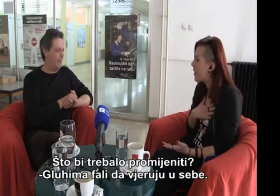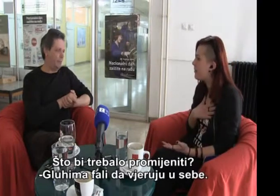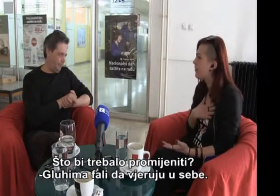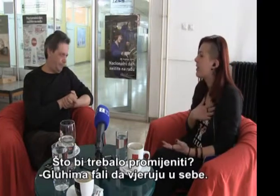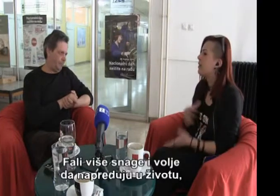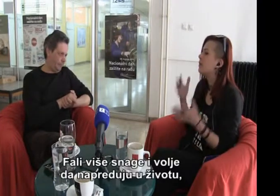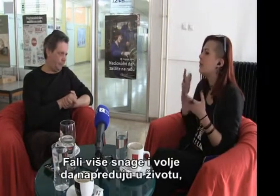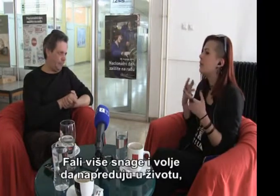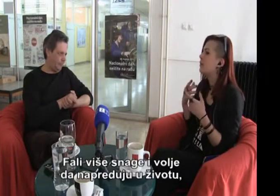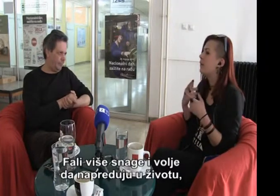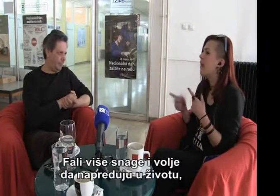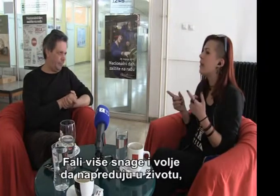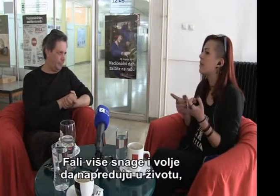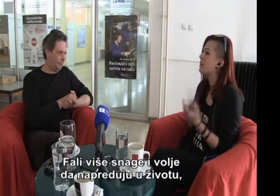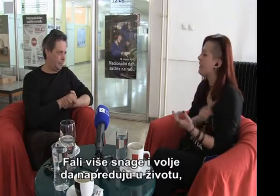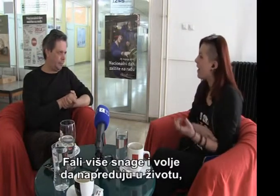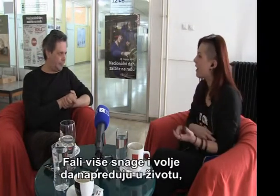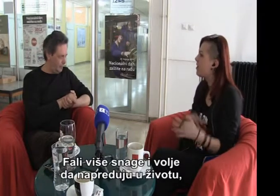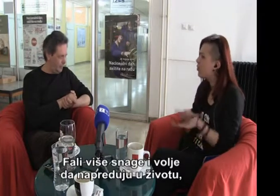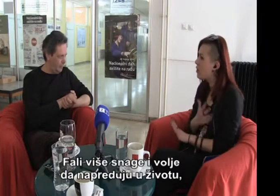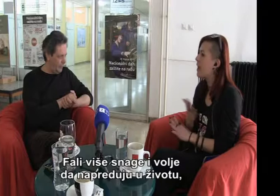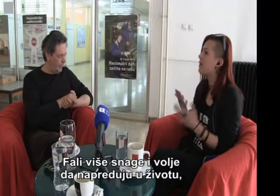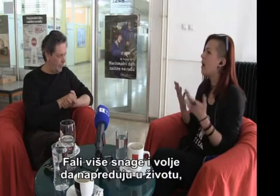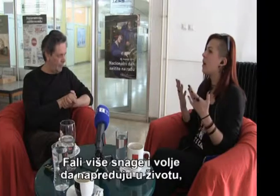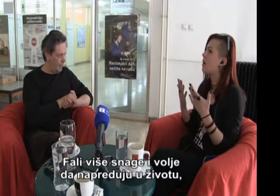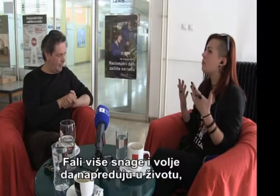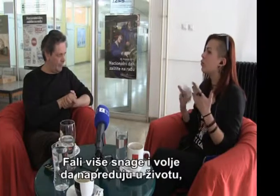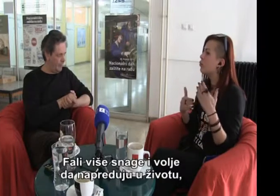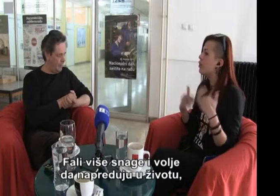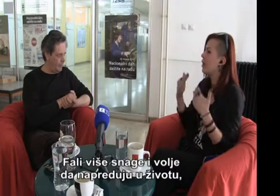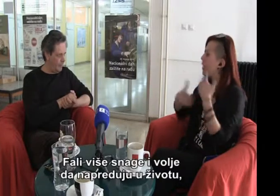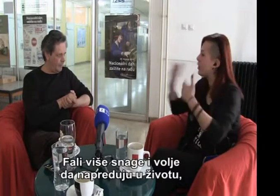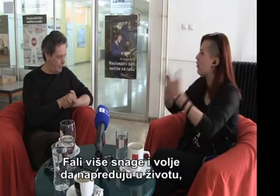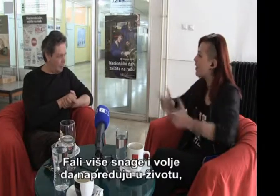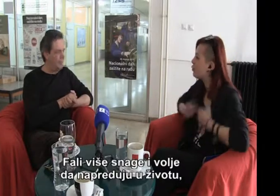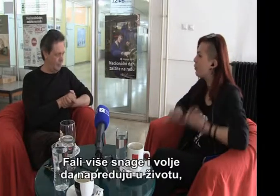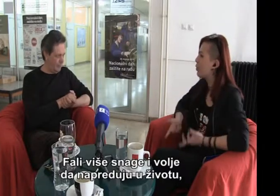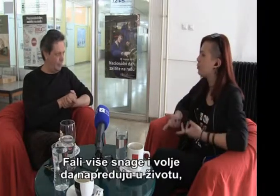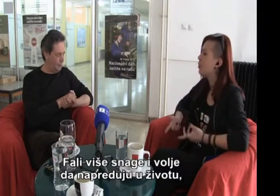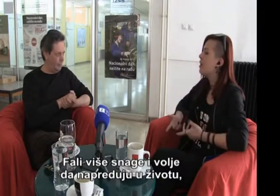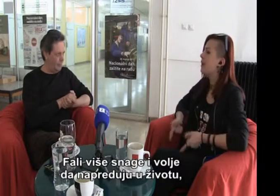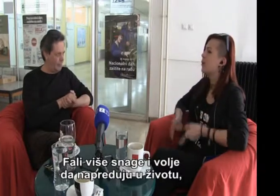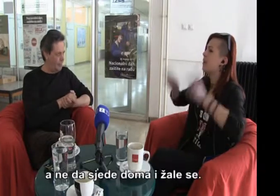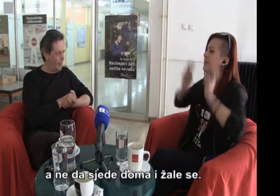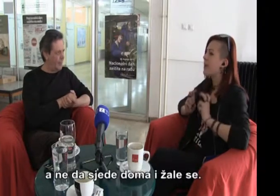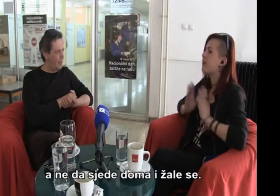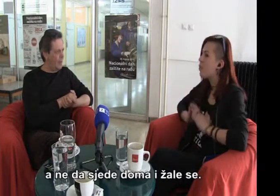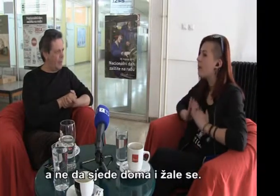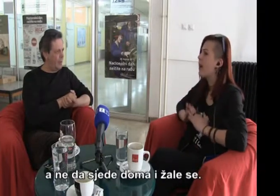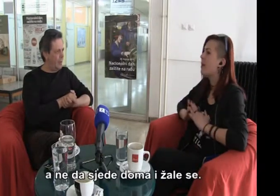tebe. Fali snage i volje da mogu više napisati na tu životu. Neko da sjede doma